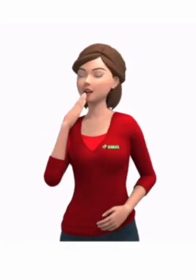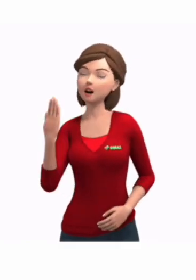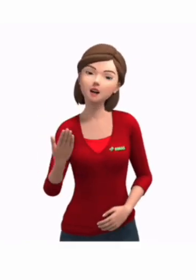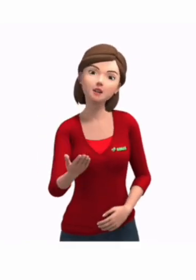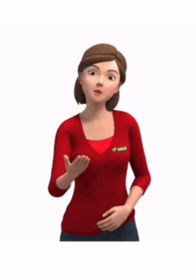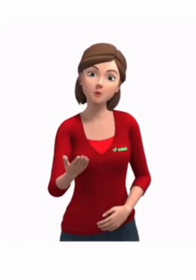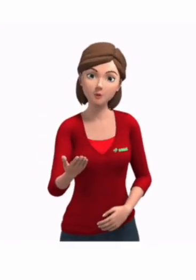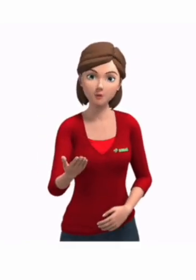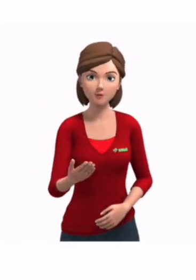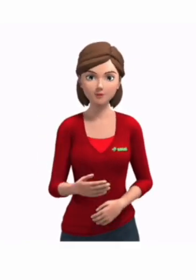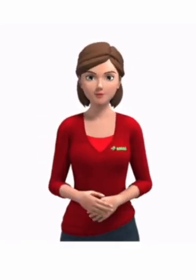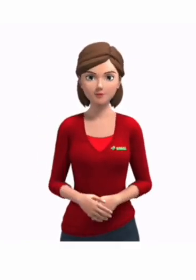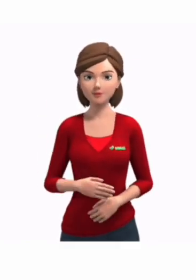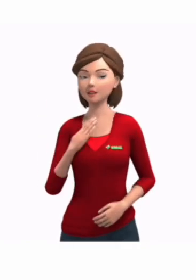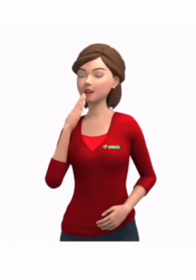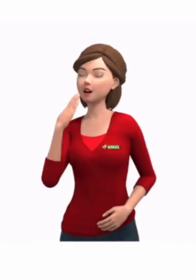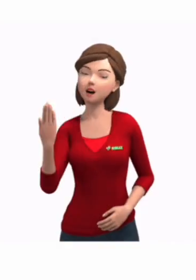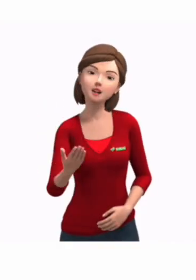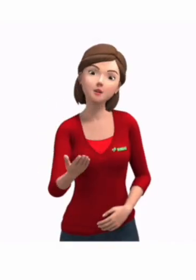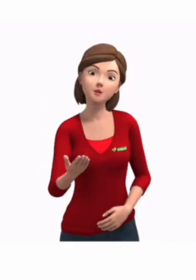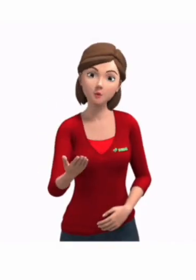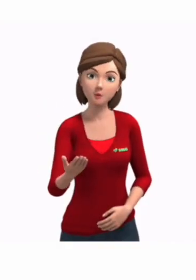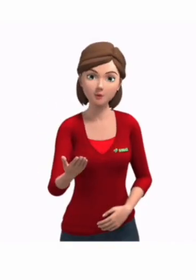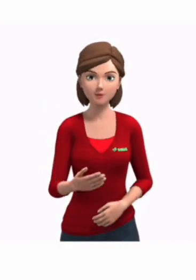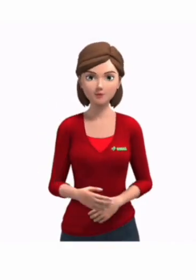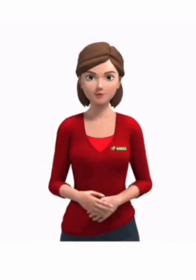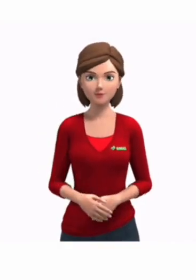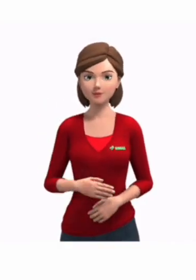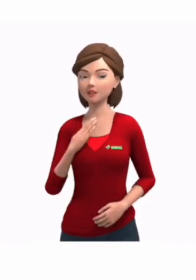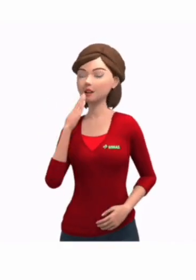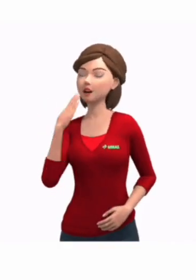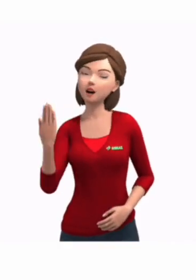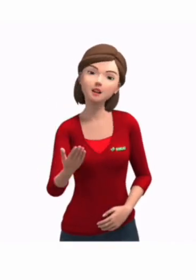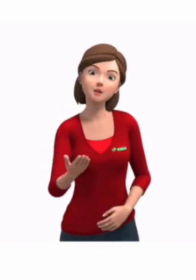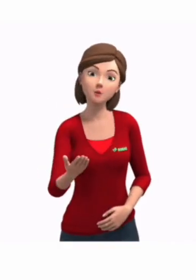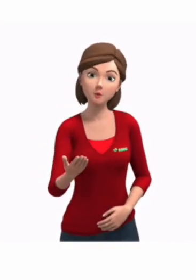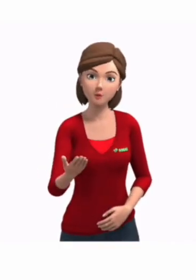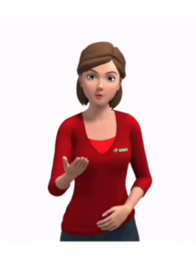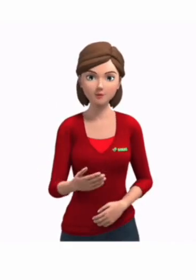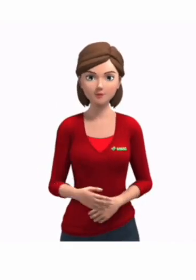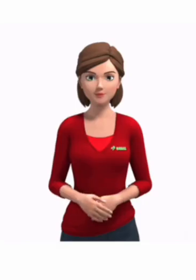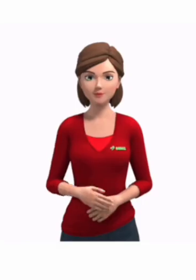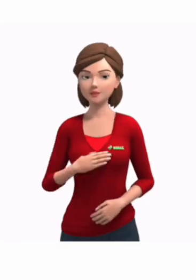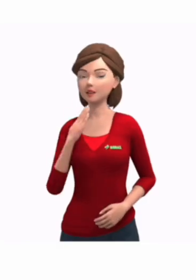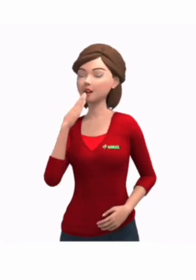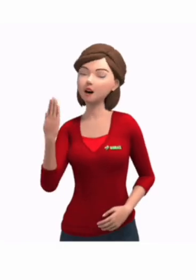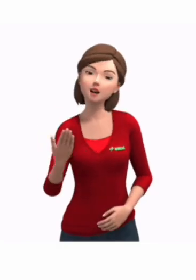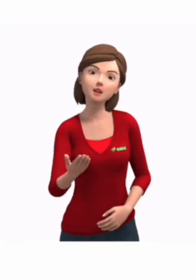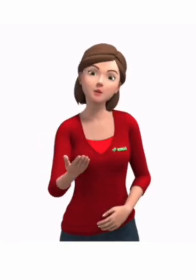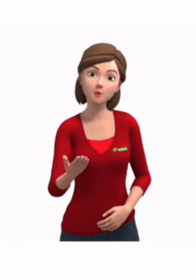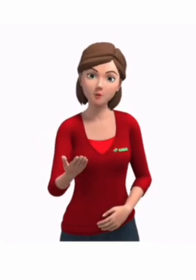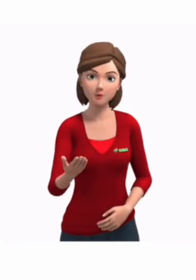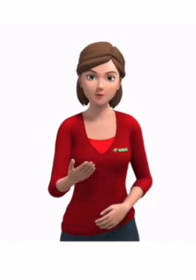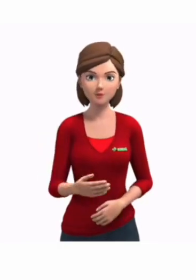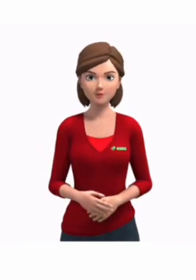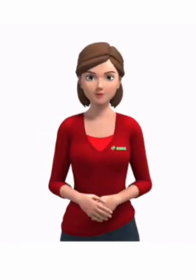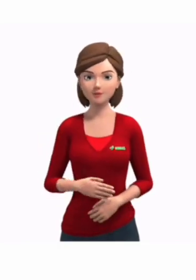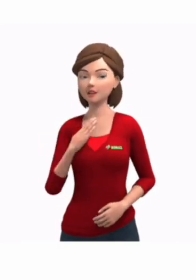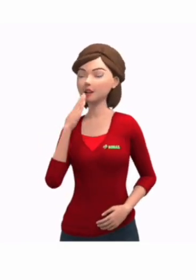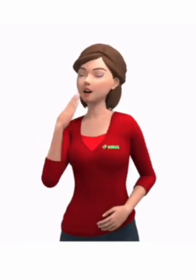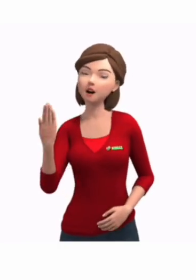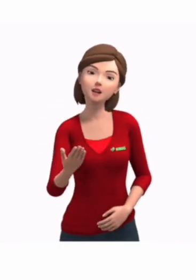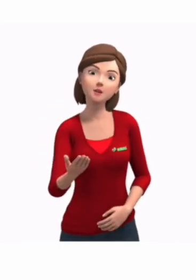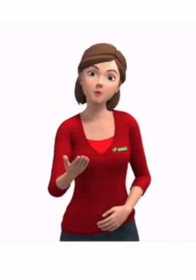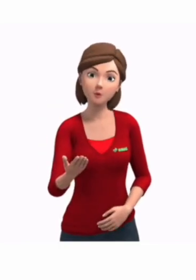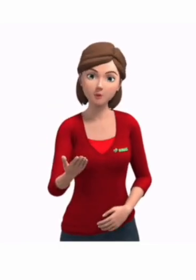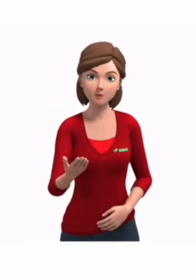pour pouvoir aménager le poste. Pour ma part, étant sourde, j'ai un aménagement de poste qui fait j'ai un